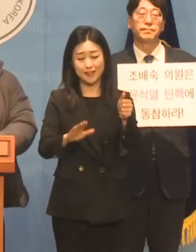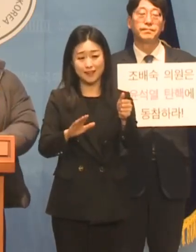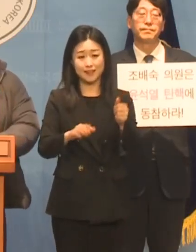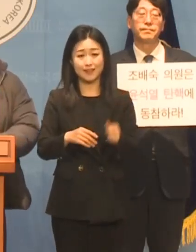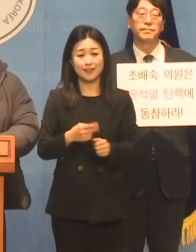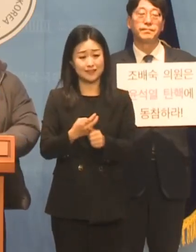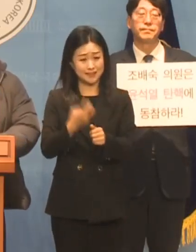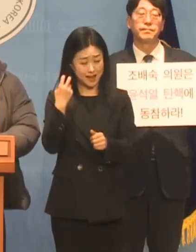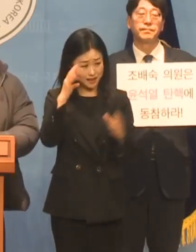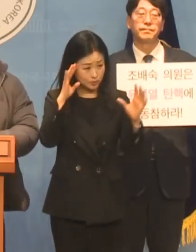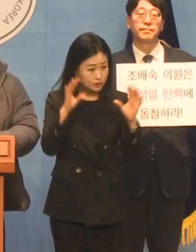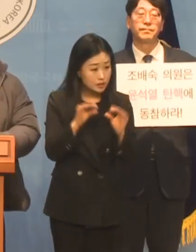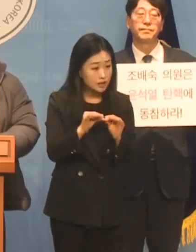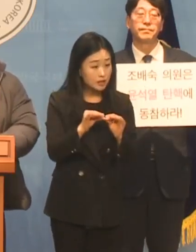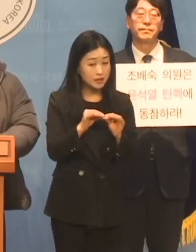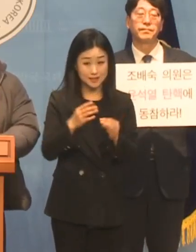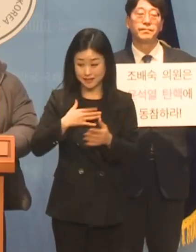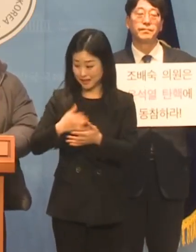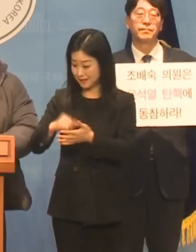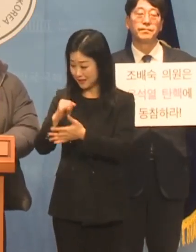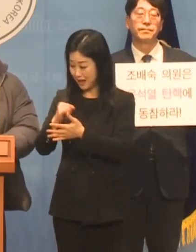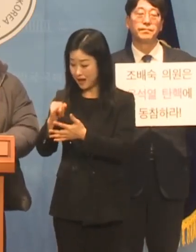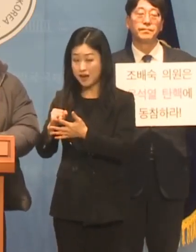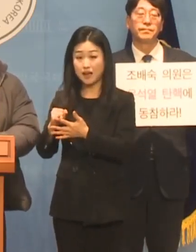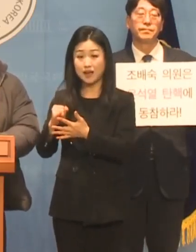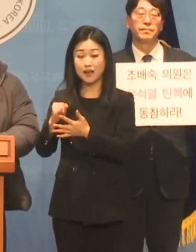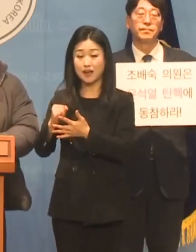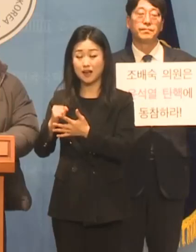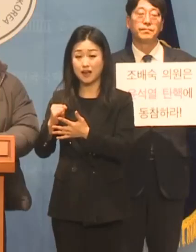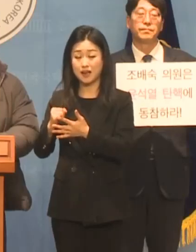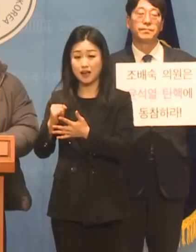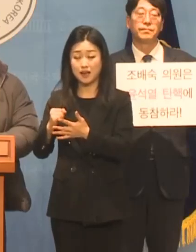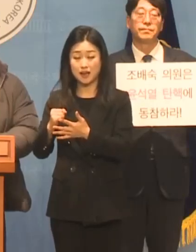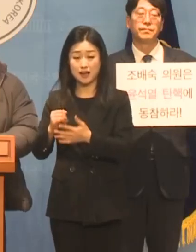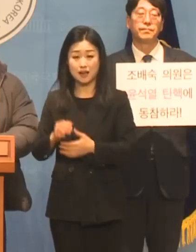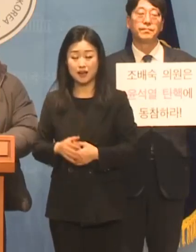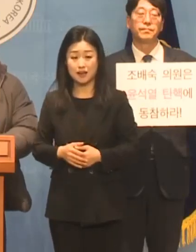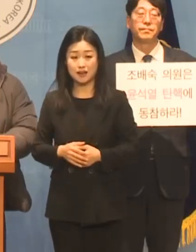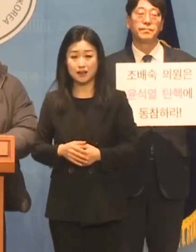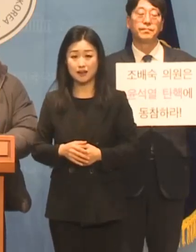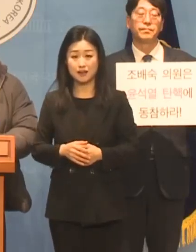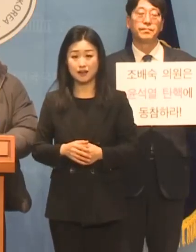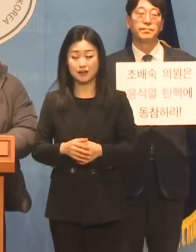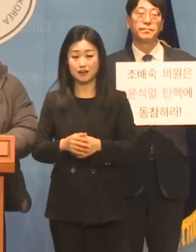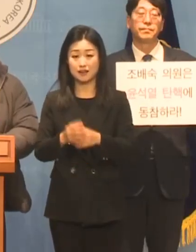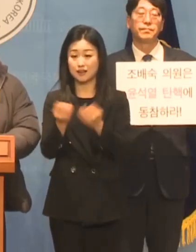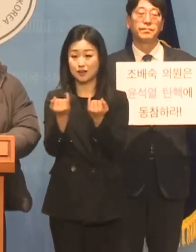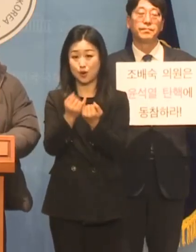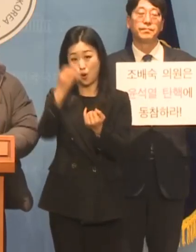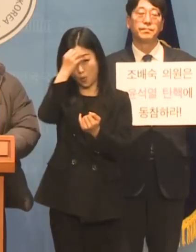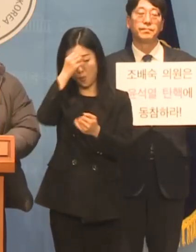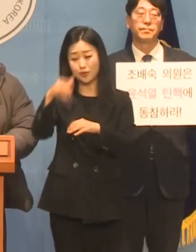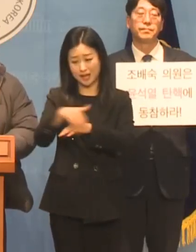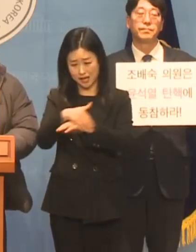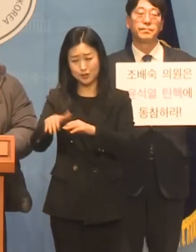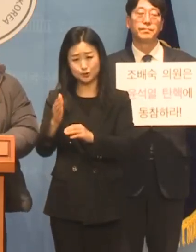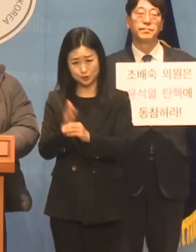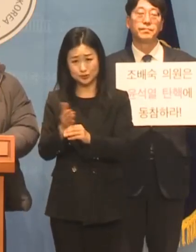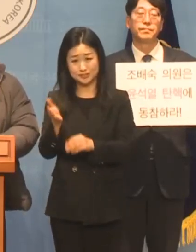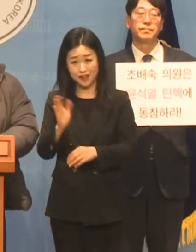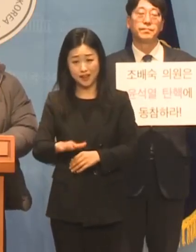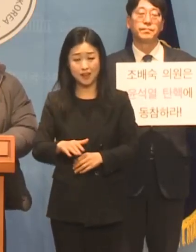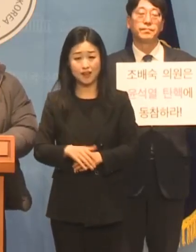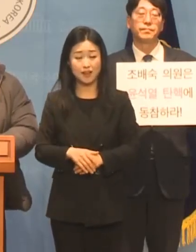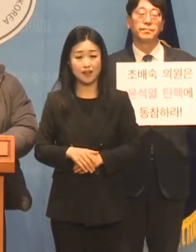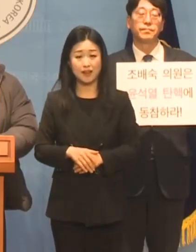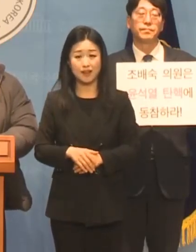탄핵에 동참하신다니까 우리 아이들, 지금도 저희 막내는 늦둥이는 또 거기 남성 여고에 다니고 있습니다. 그러면서도